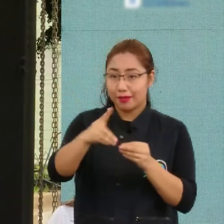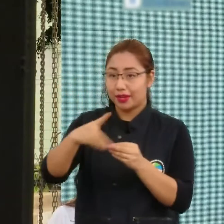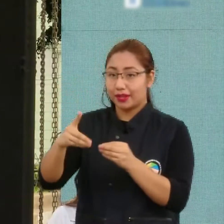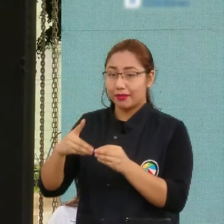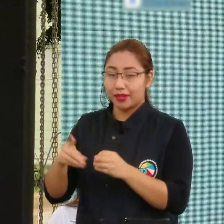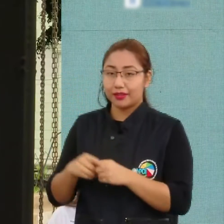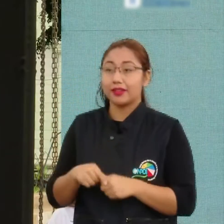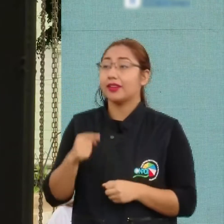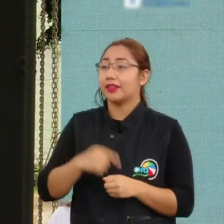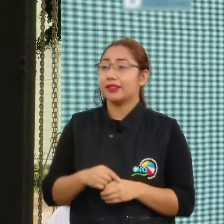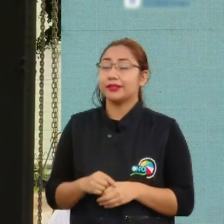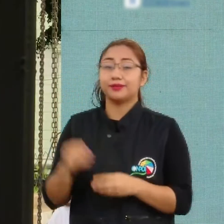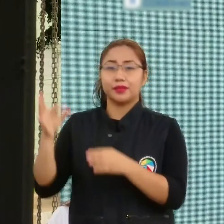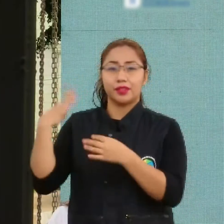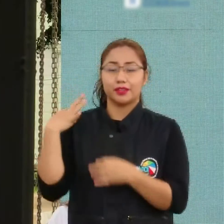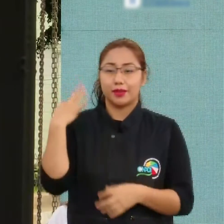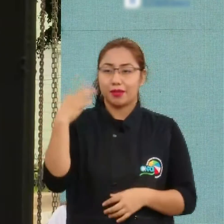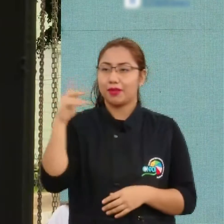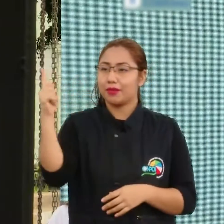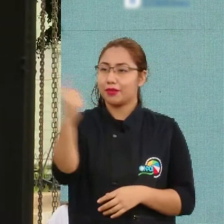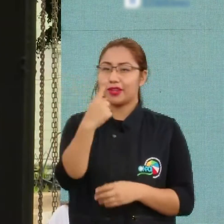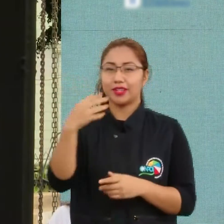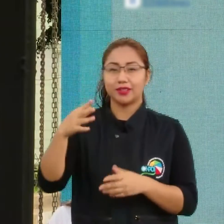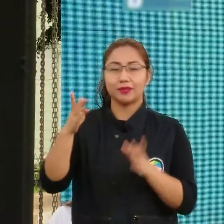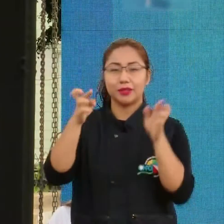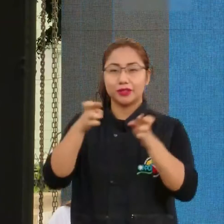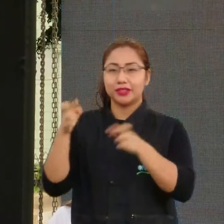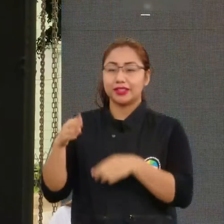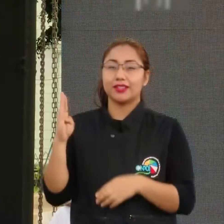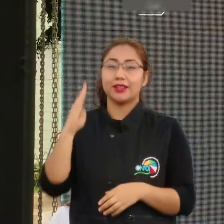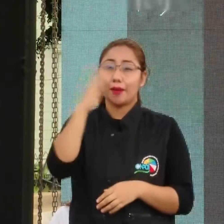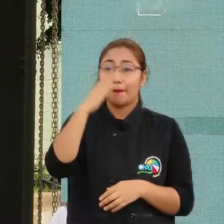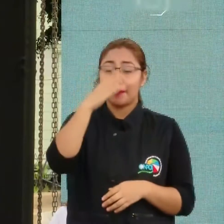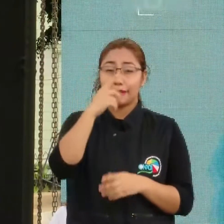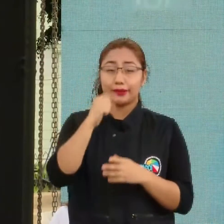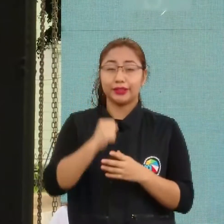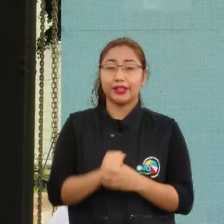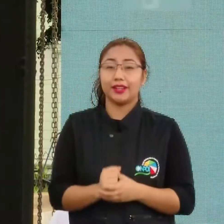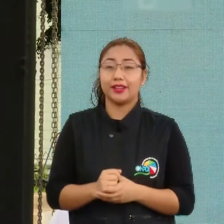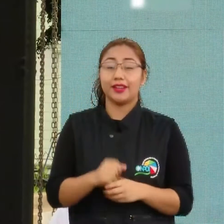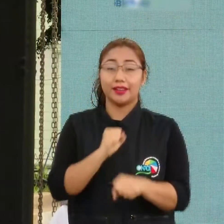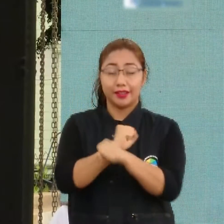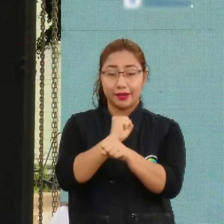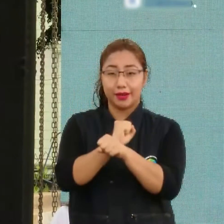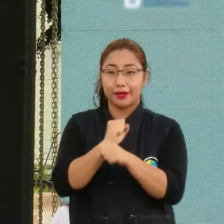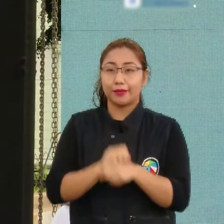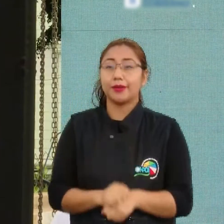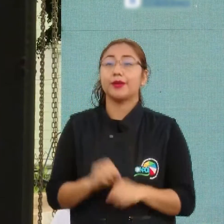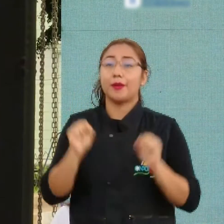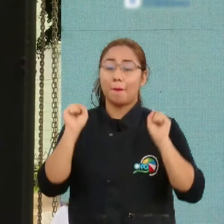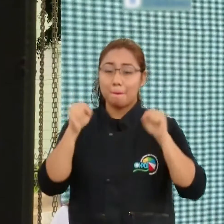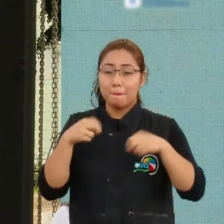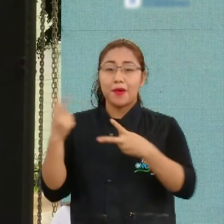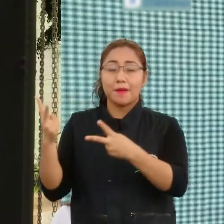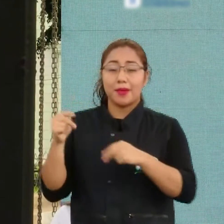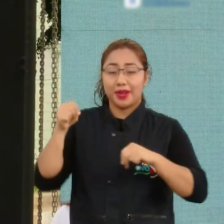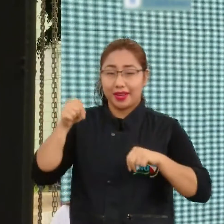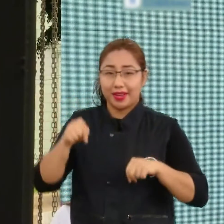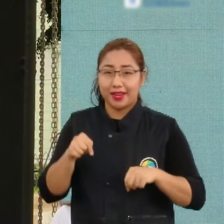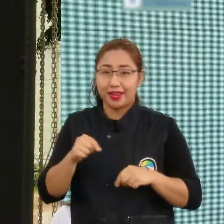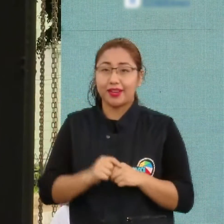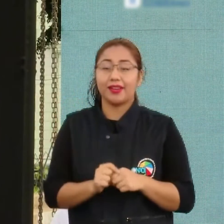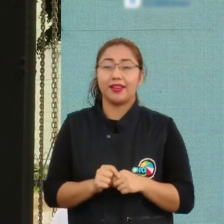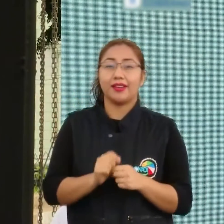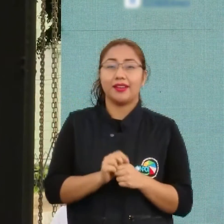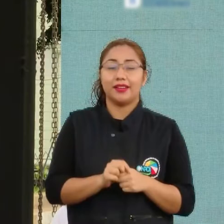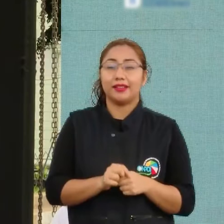búsqueda de una oportunidad de empleo que se preregistren en el portal Tu Empleo para participar de manera presencial en las distintas sedes